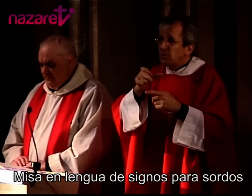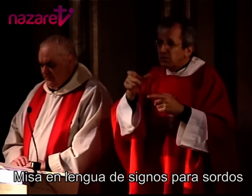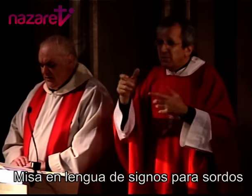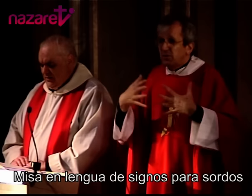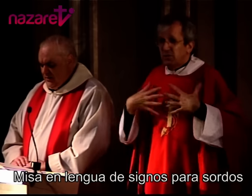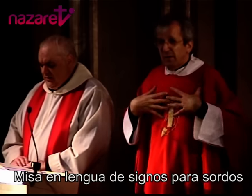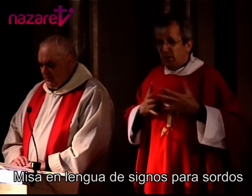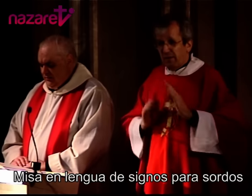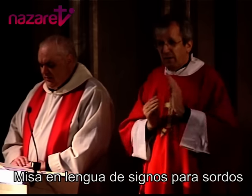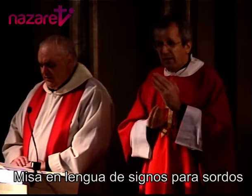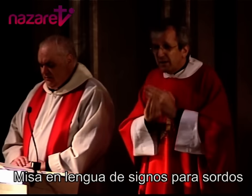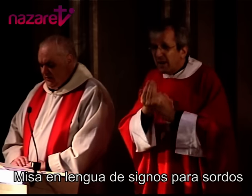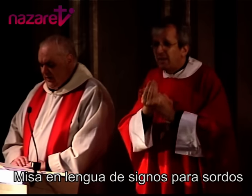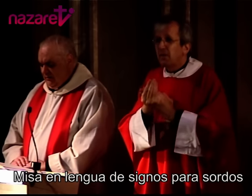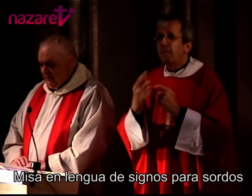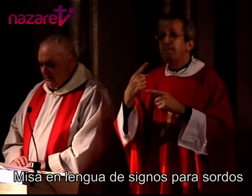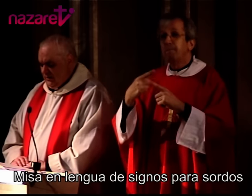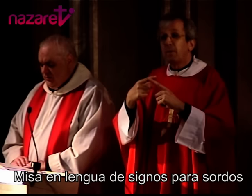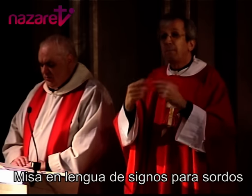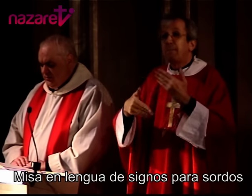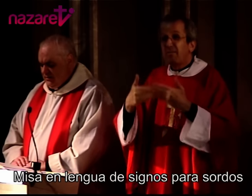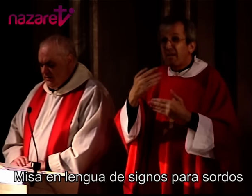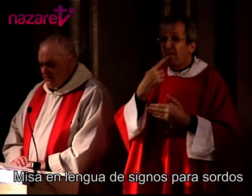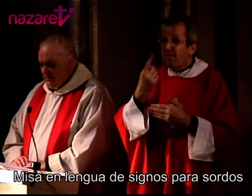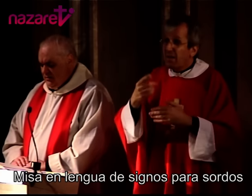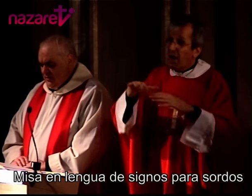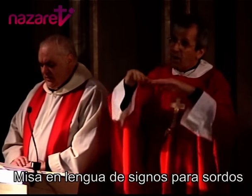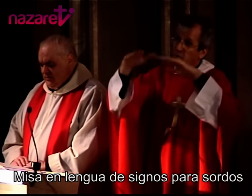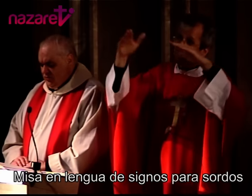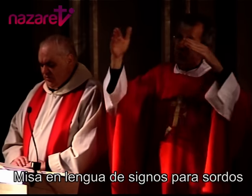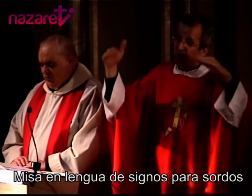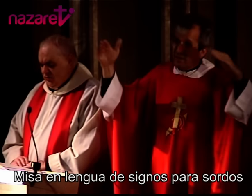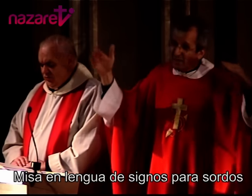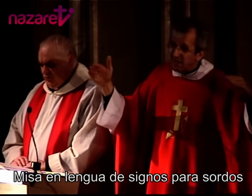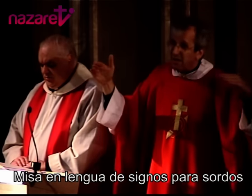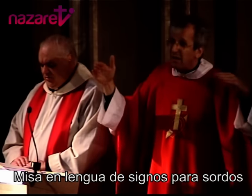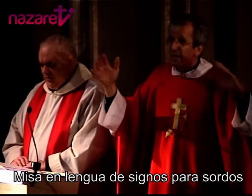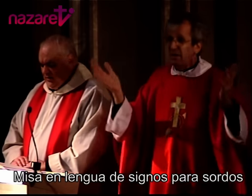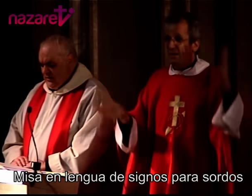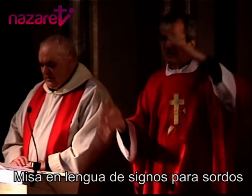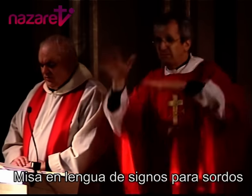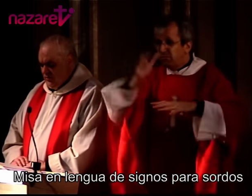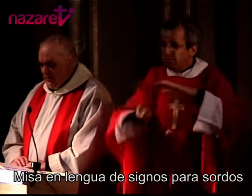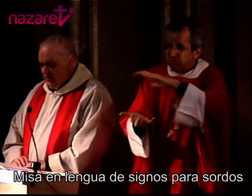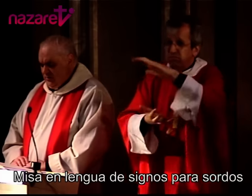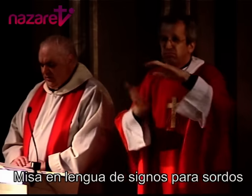criado. Entonces empezarán a decir a los montes: caed sobre nosotros, y a las colinas